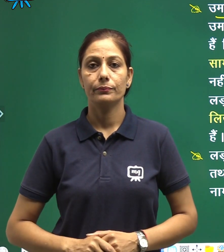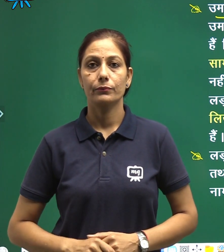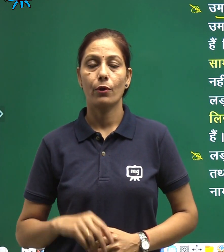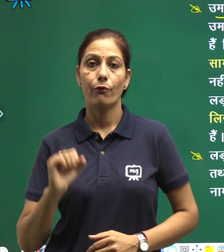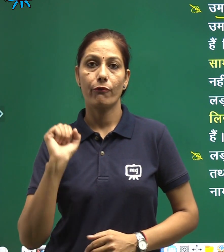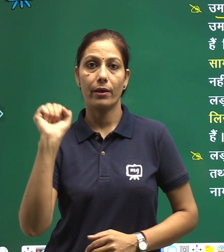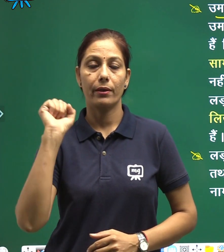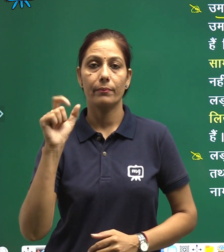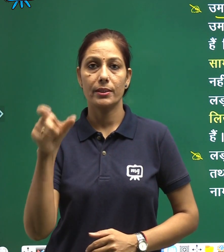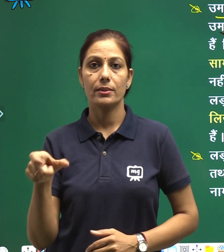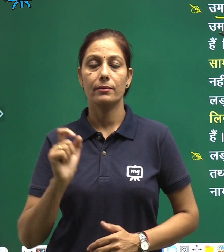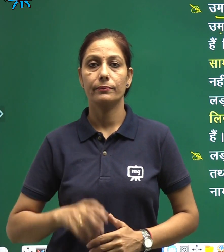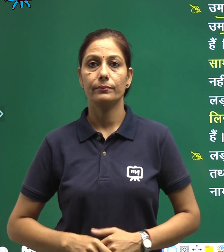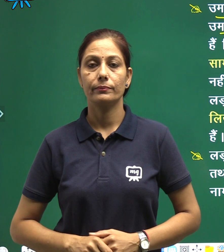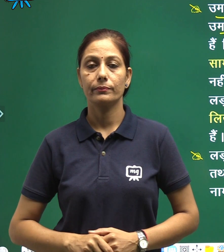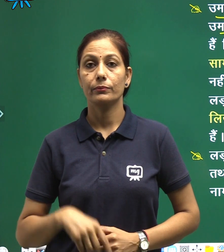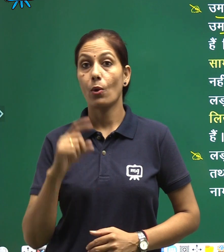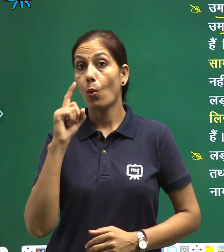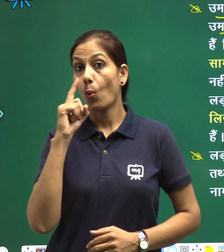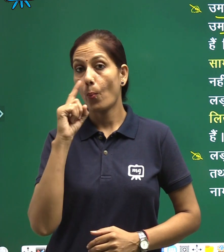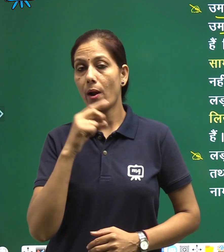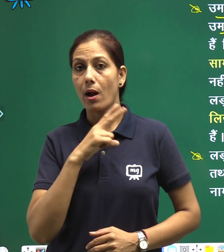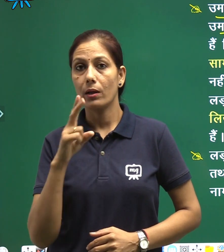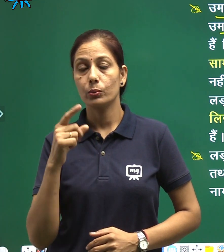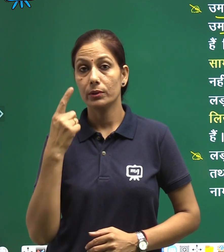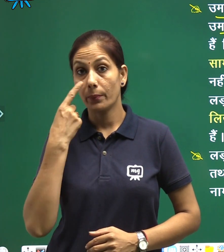वे उमा की मां,